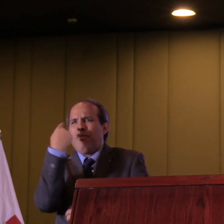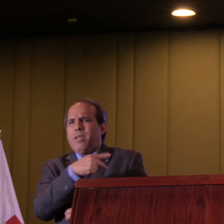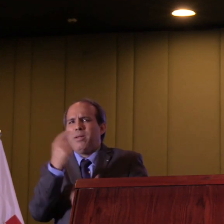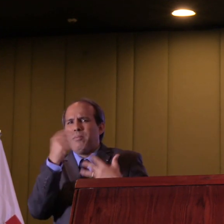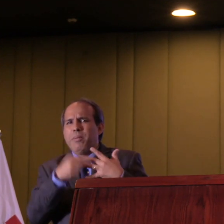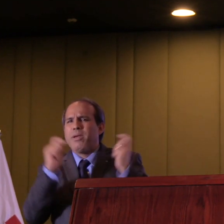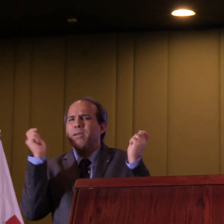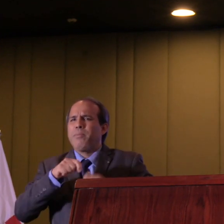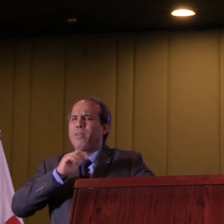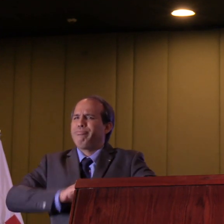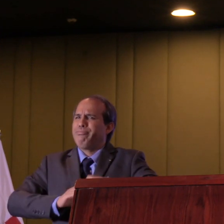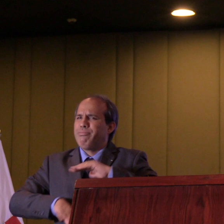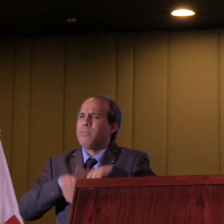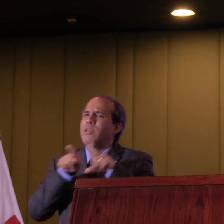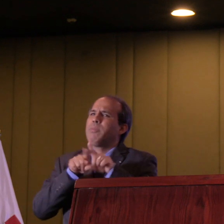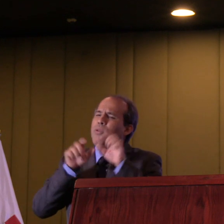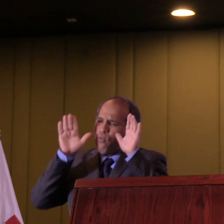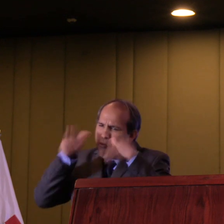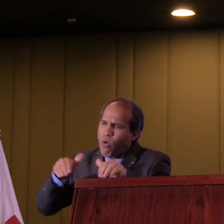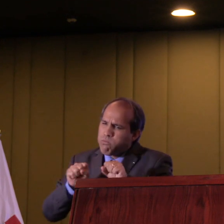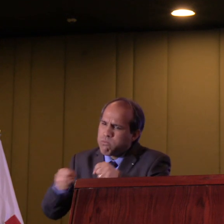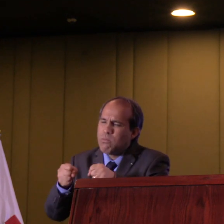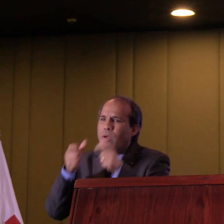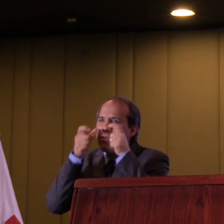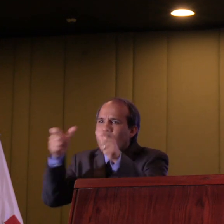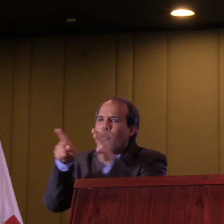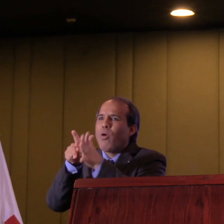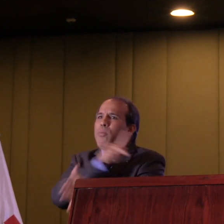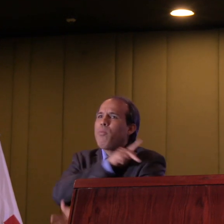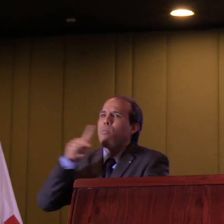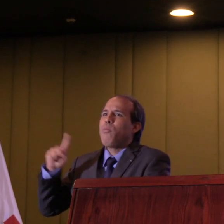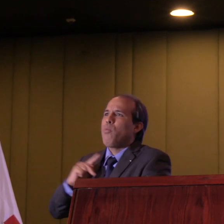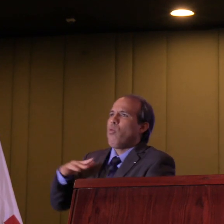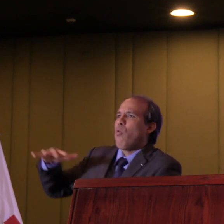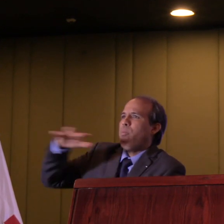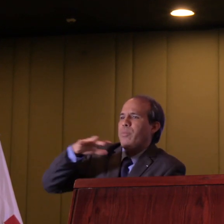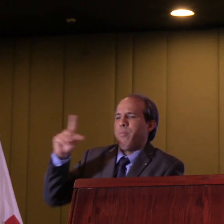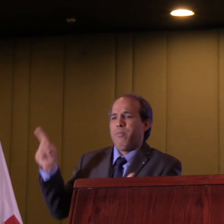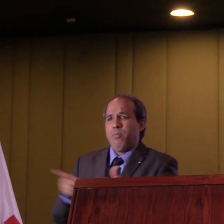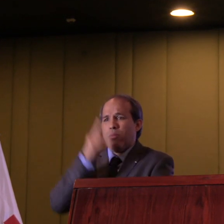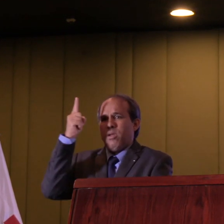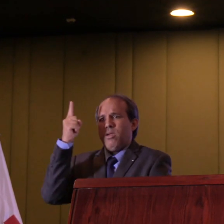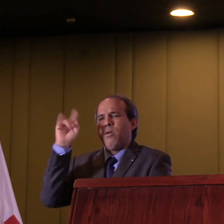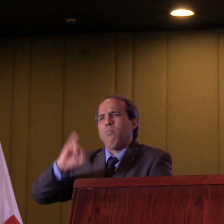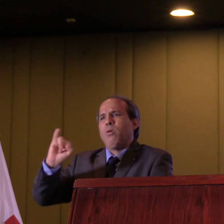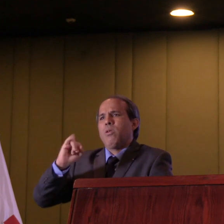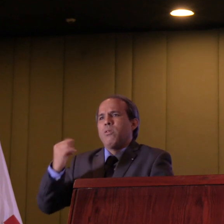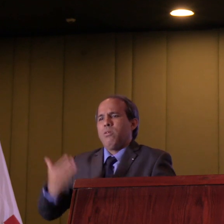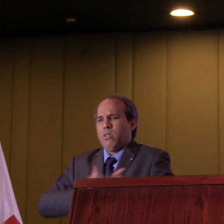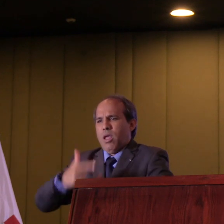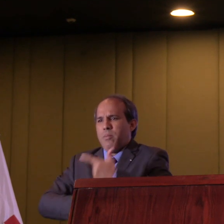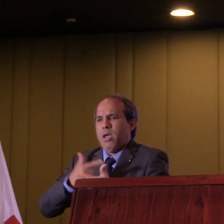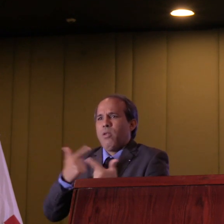profissionais e sua dedicação ao interesse público, incluindo relevantes serviços